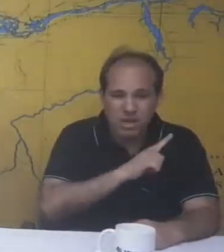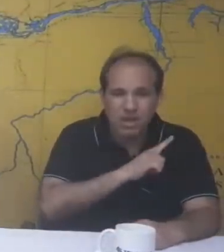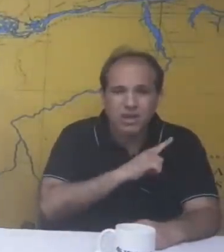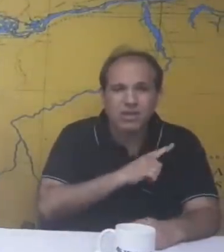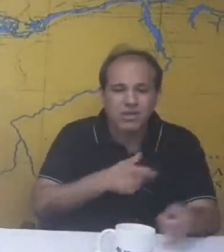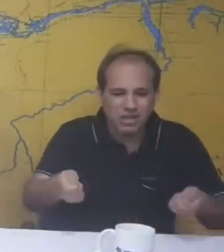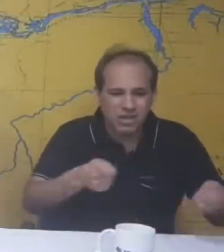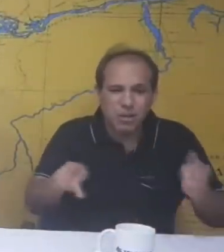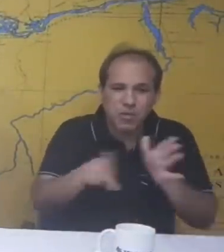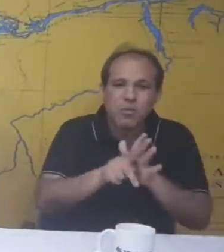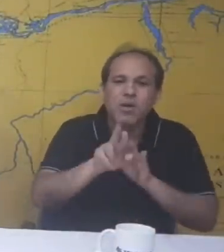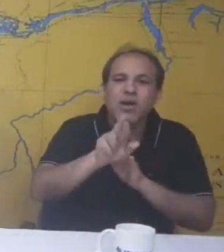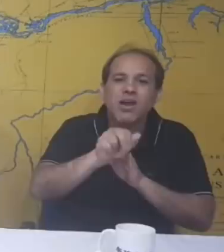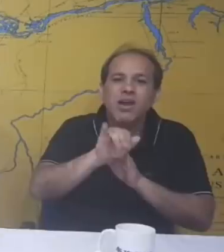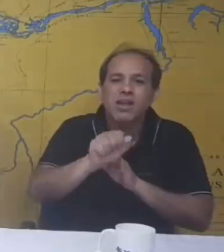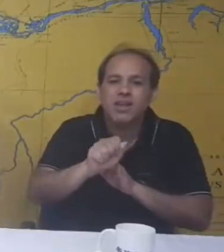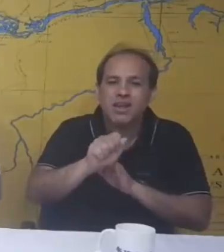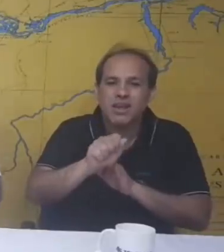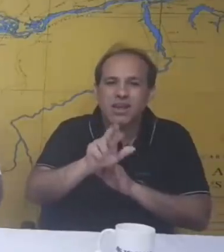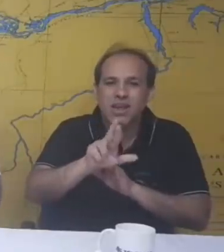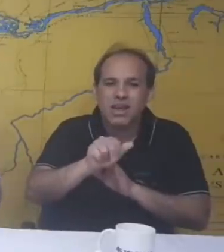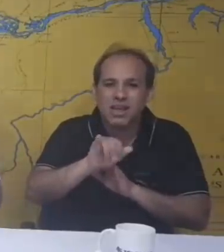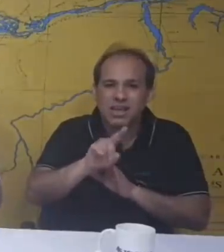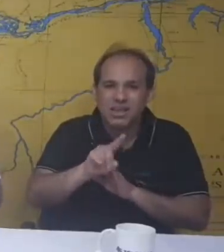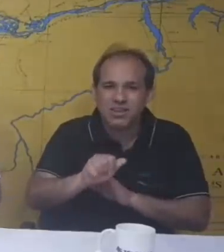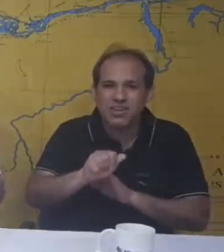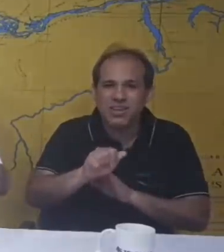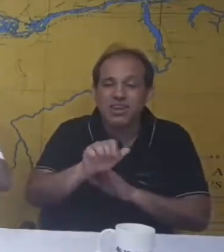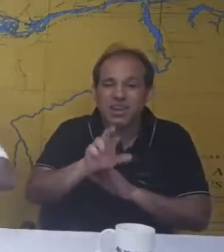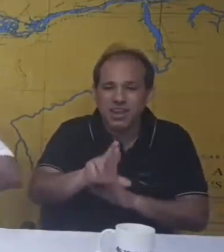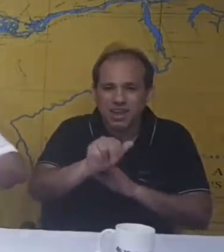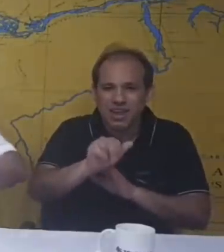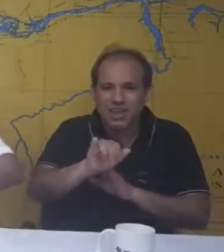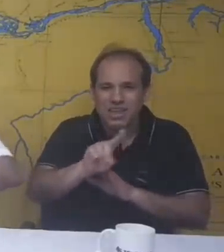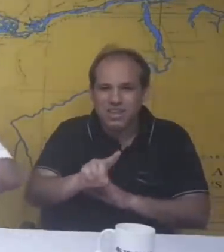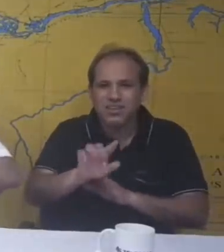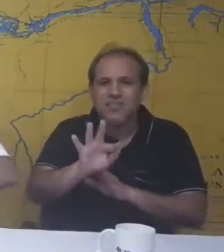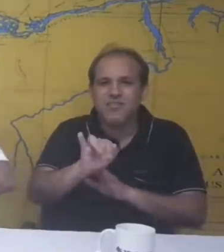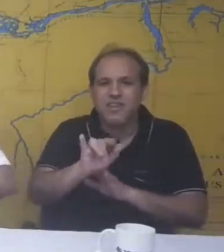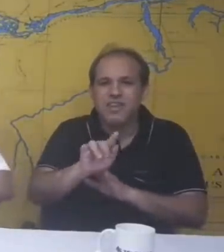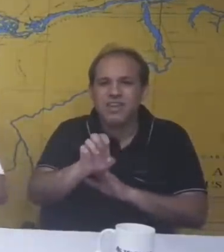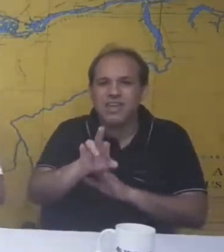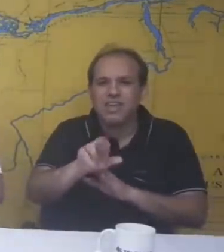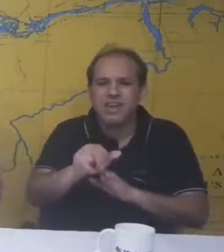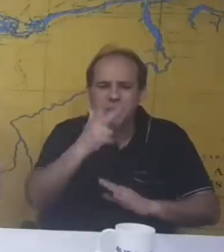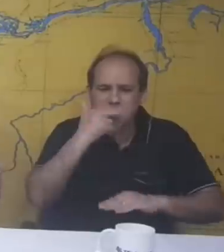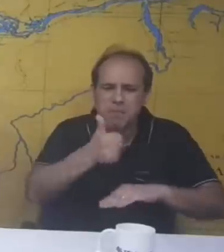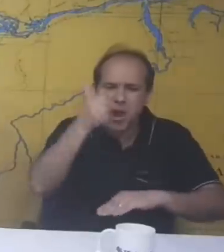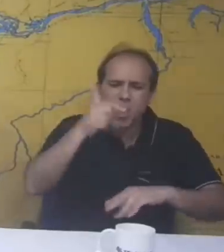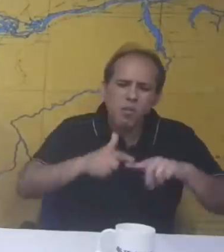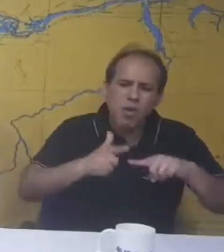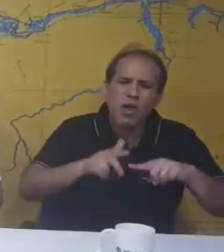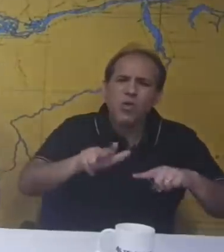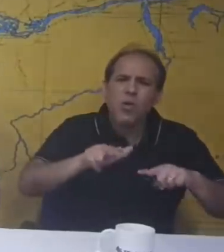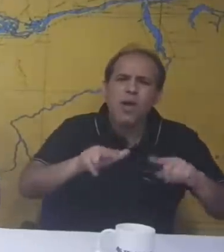de raiz de figueira. Ele dizia que era melhor porque era mais, não era tão lisa, né? Não sei. E o